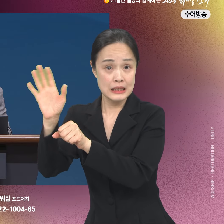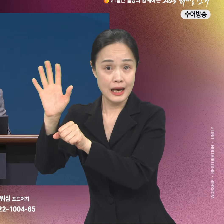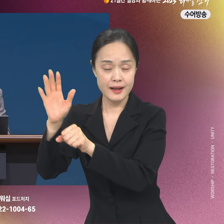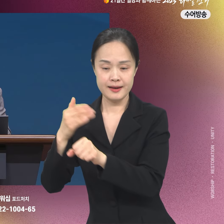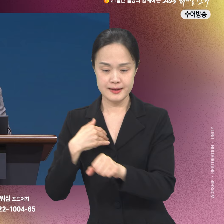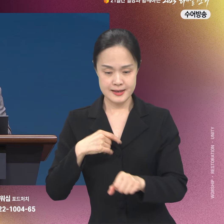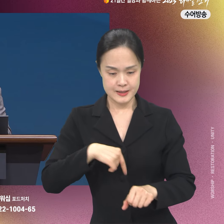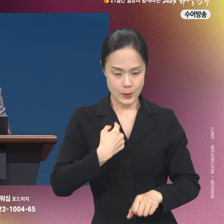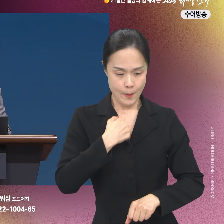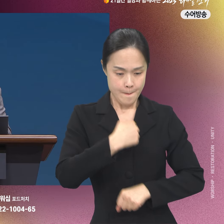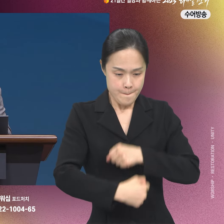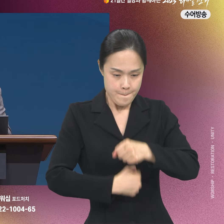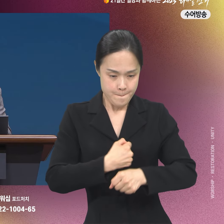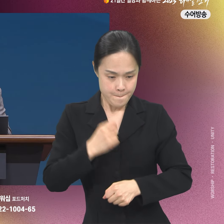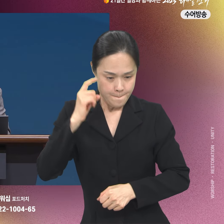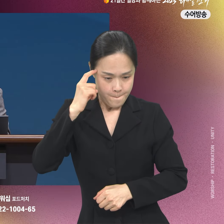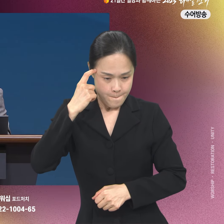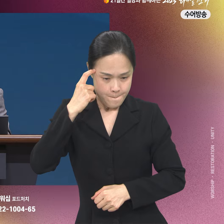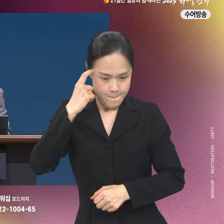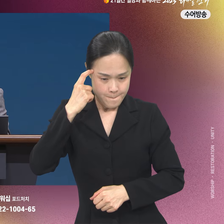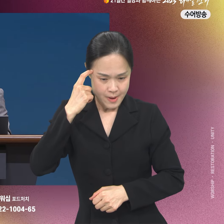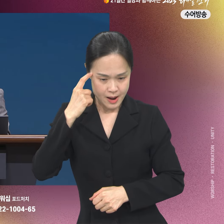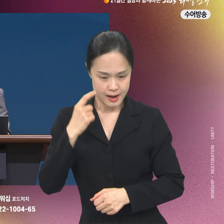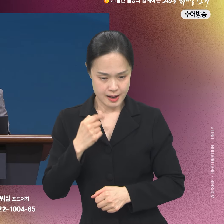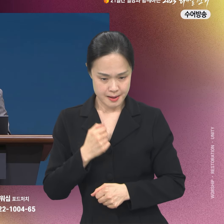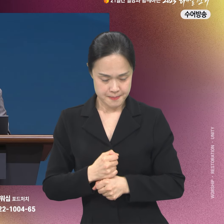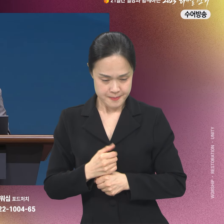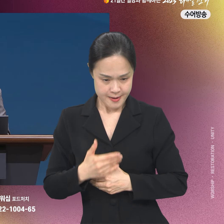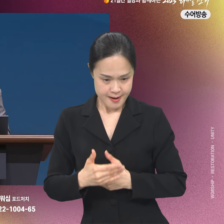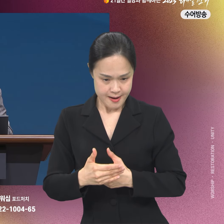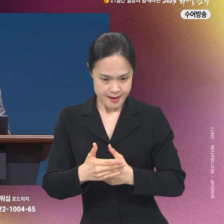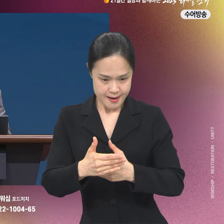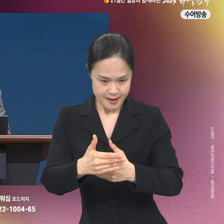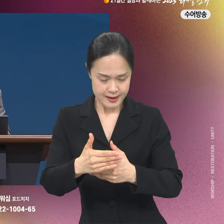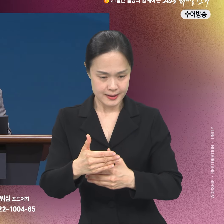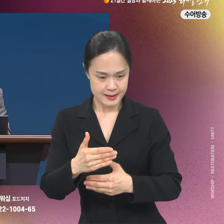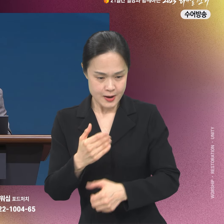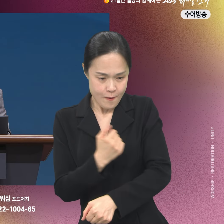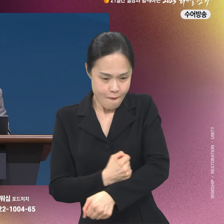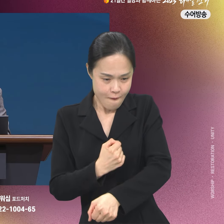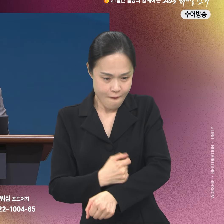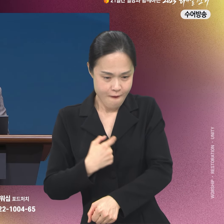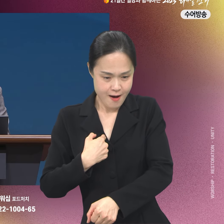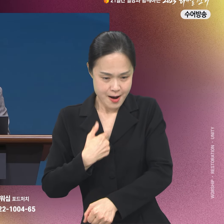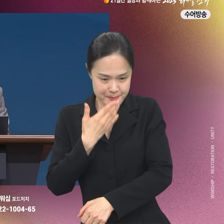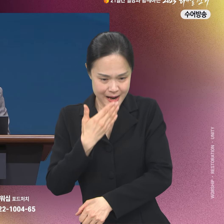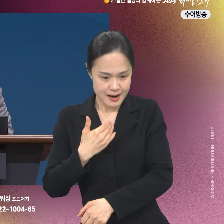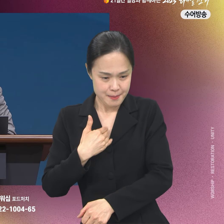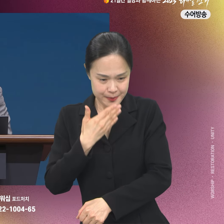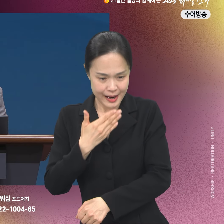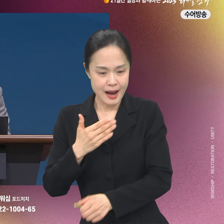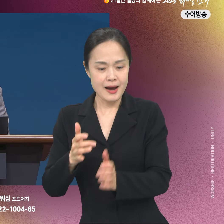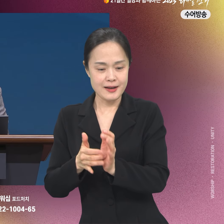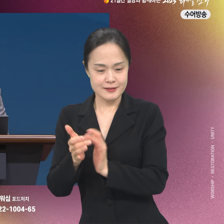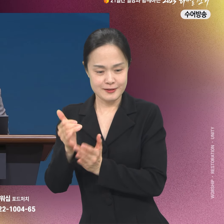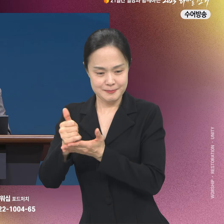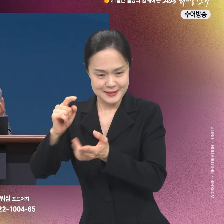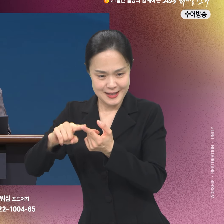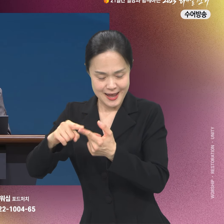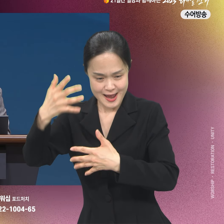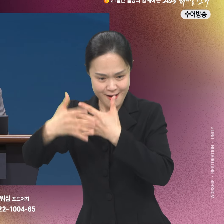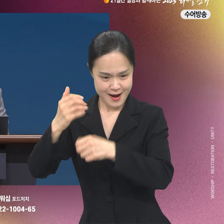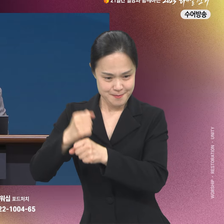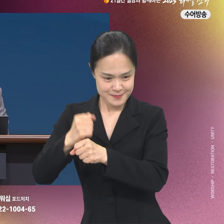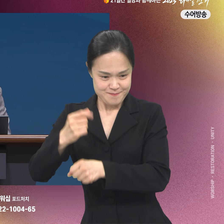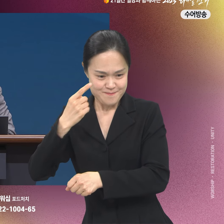속으로, 스스로는 주님 일을, 하나님 일을 하고 있다고 자기 자신을 속이고 있었던 거죠.